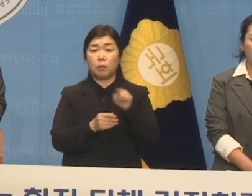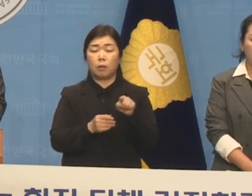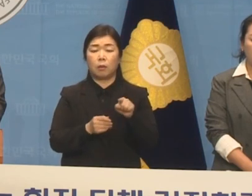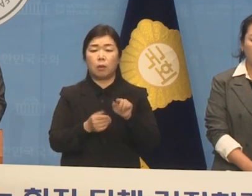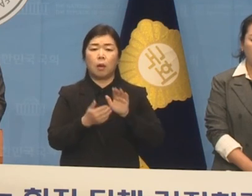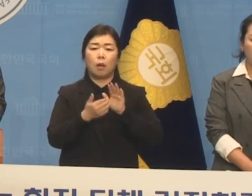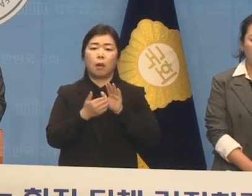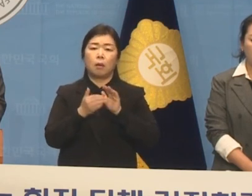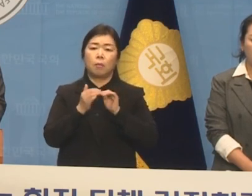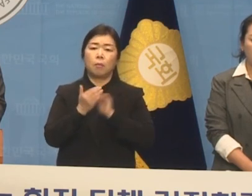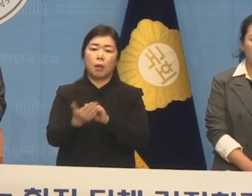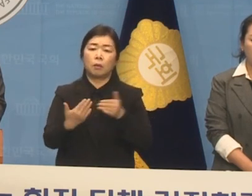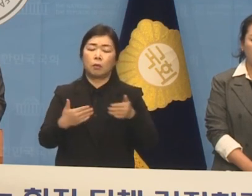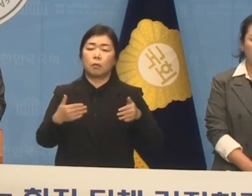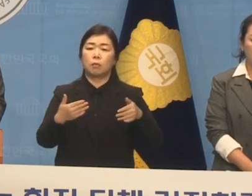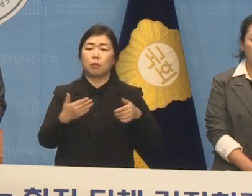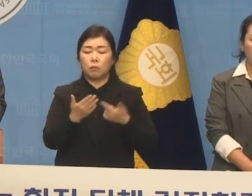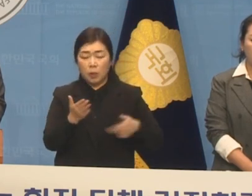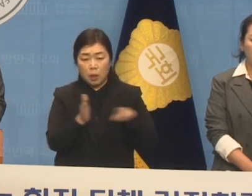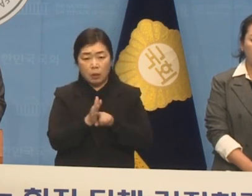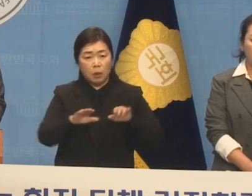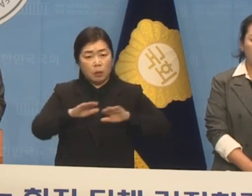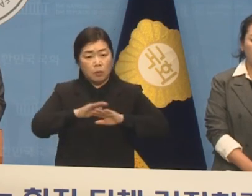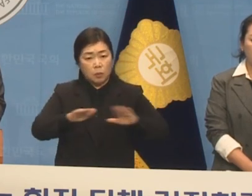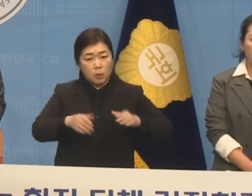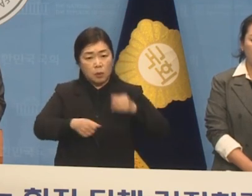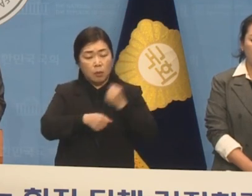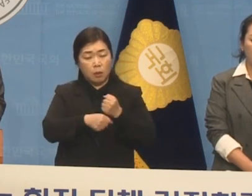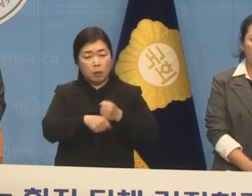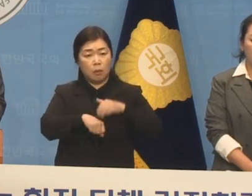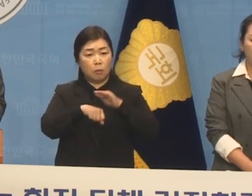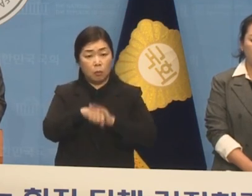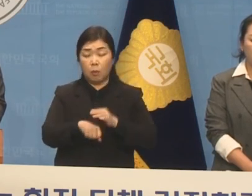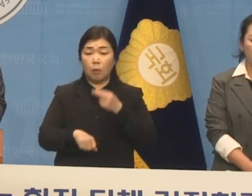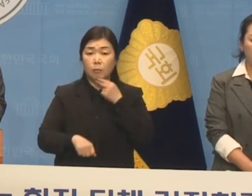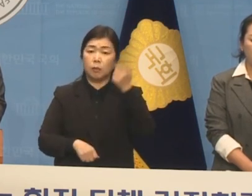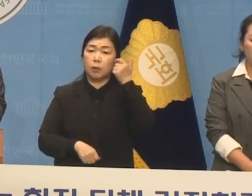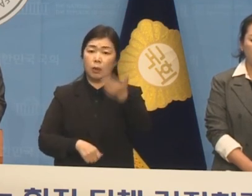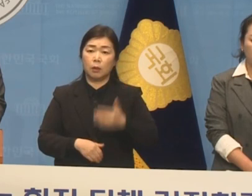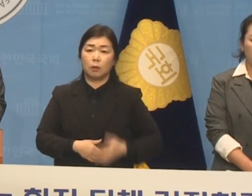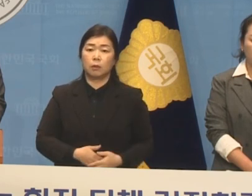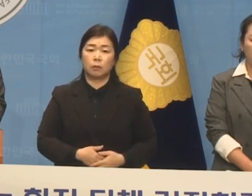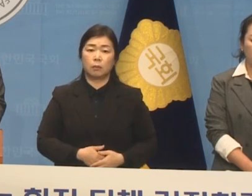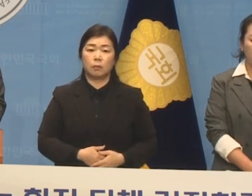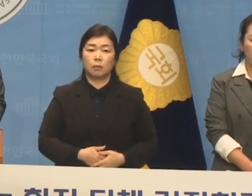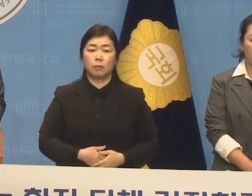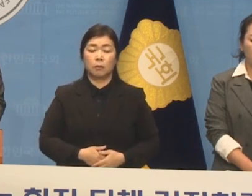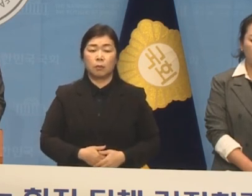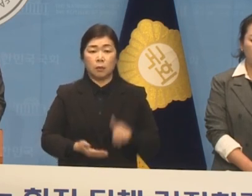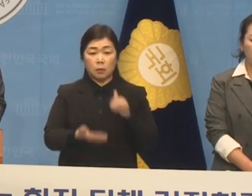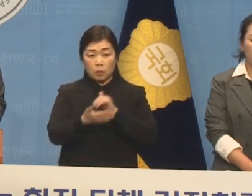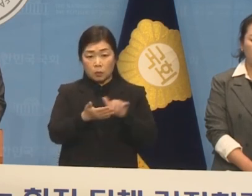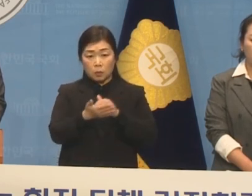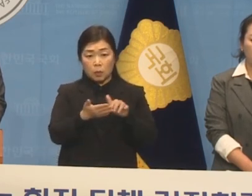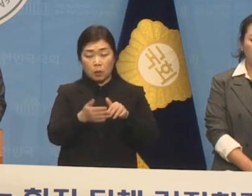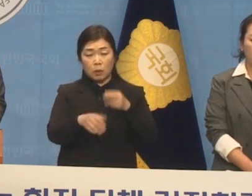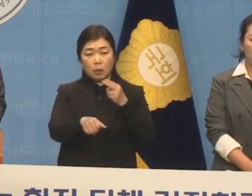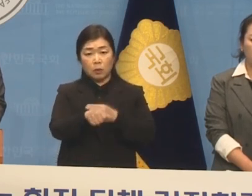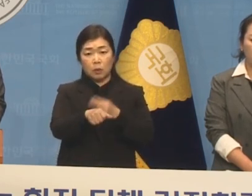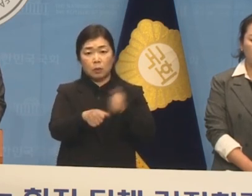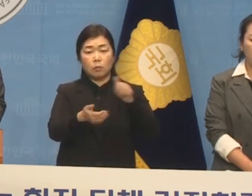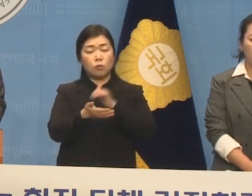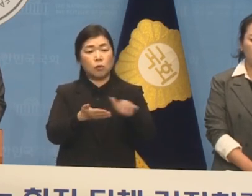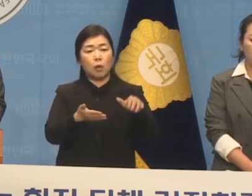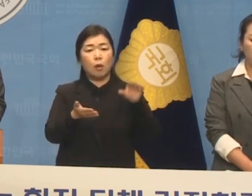방지하기 위한 조치가 마련되어 있지 않은 것인가요? 의대 정원 문제만 해도 충분한